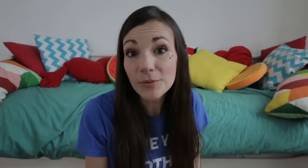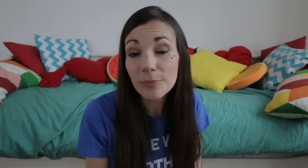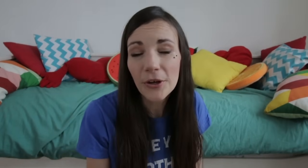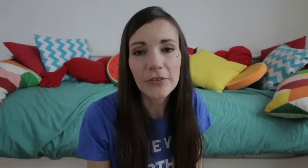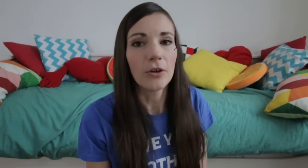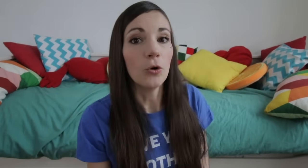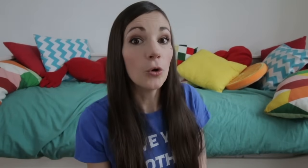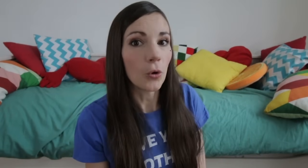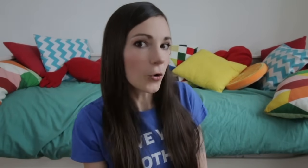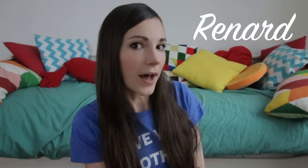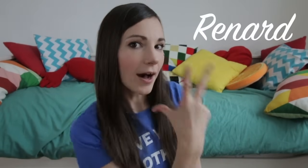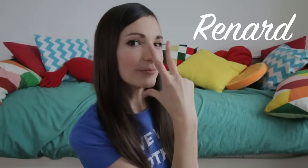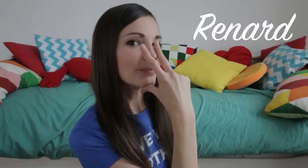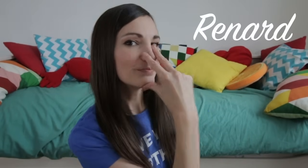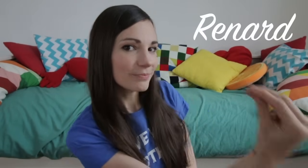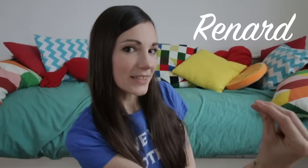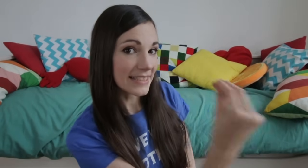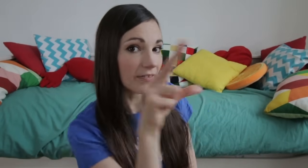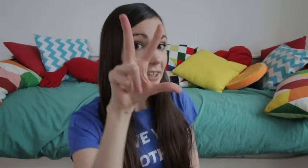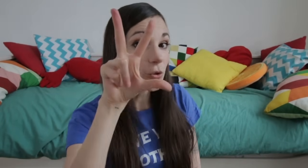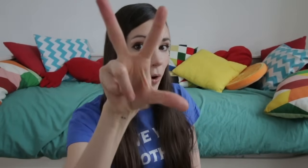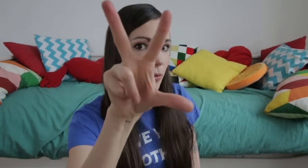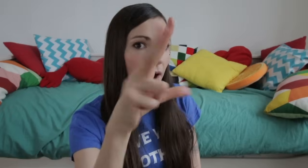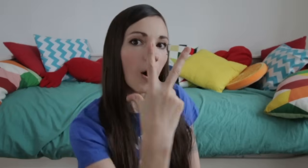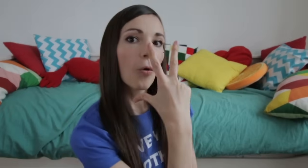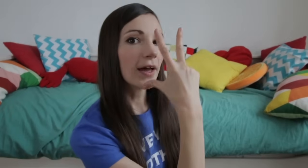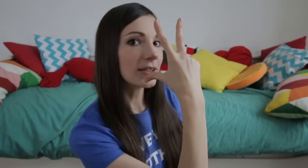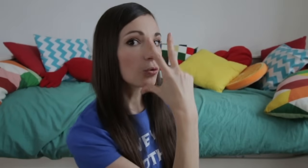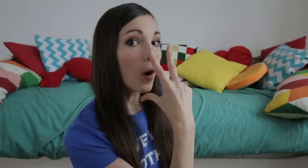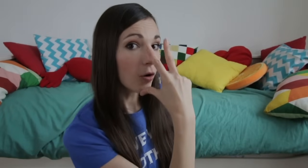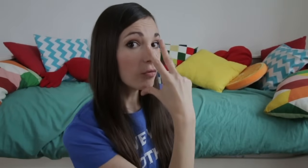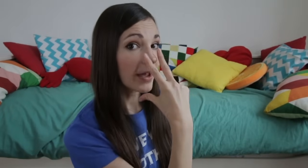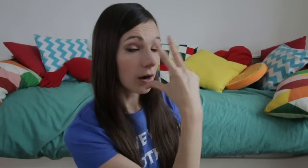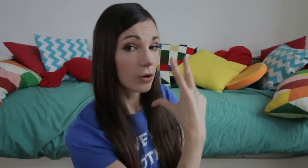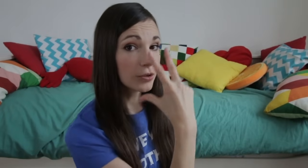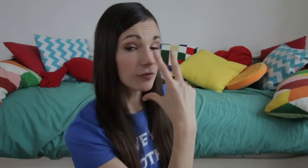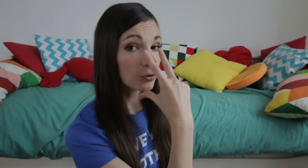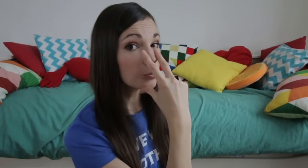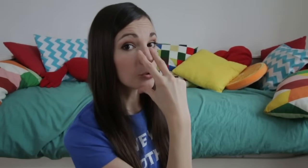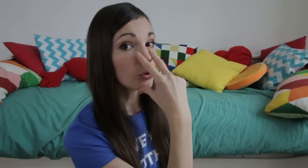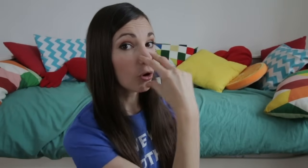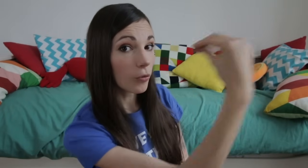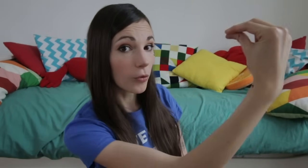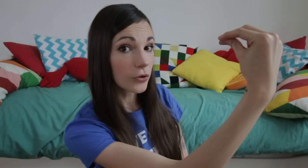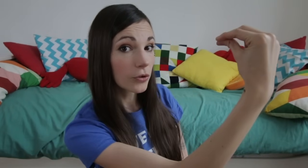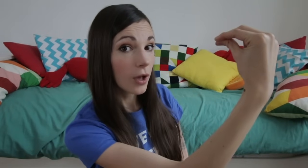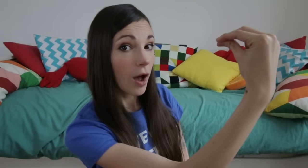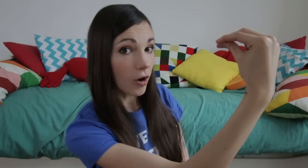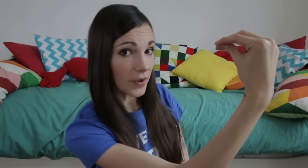son petit pote, le renard. C'est avec 3 doigts. On a les 3 ouverts au niveau du museau. Qu'on remonte en